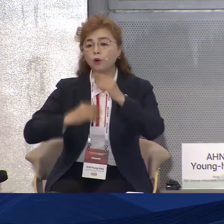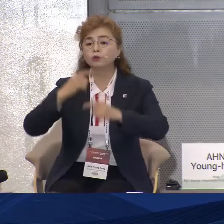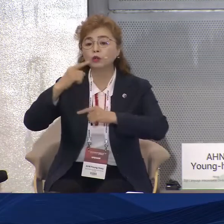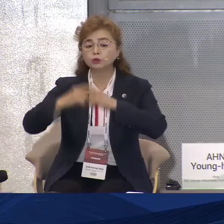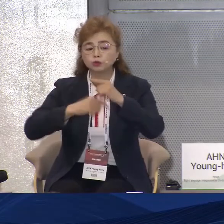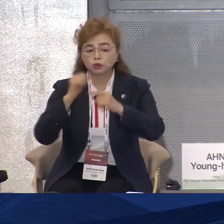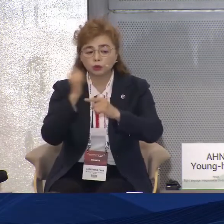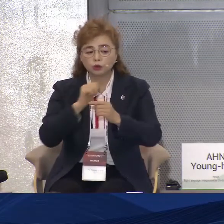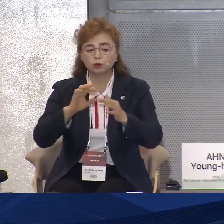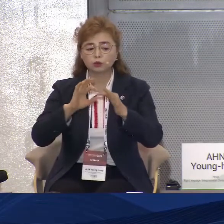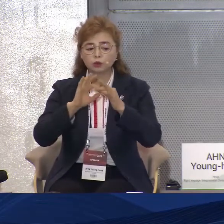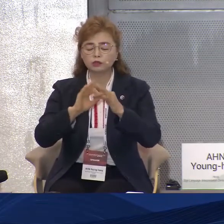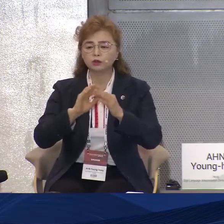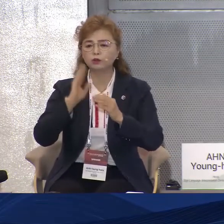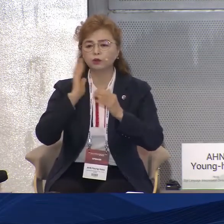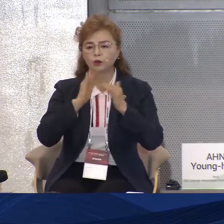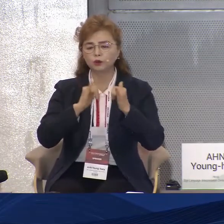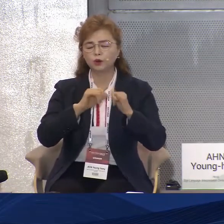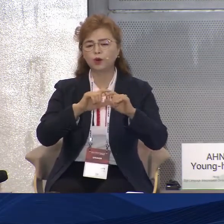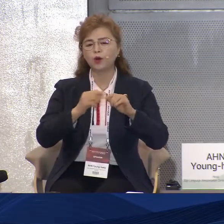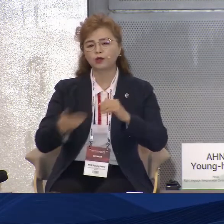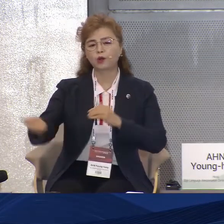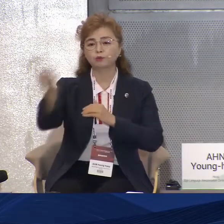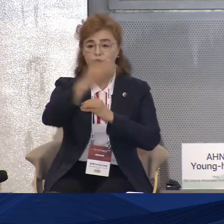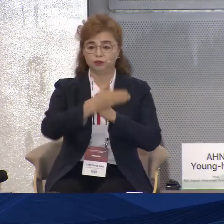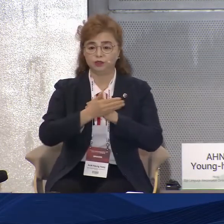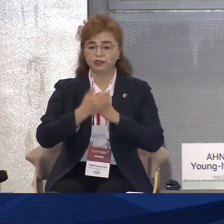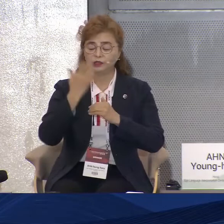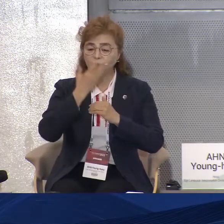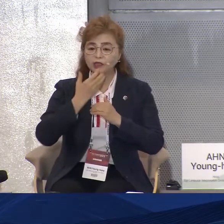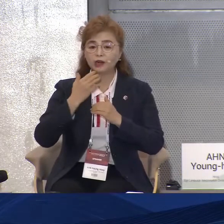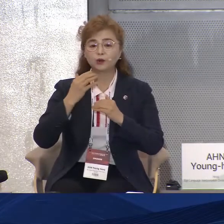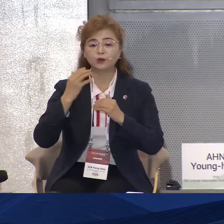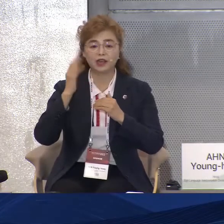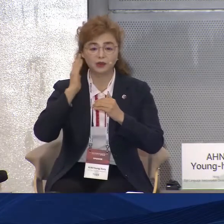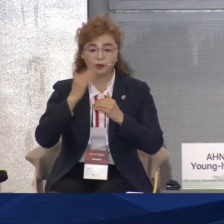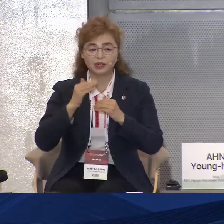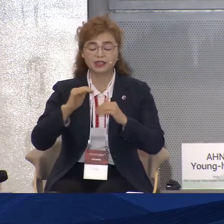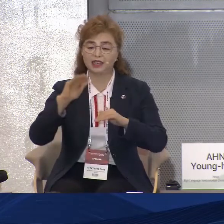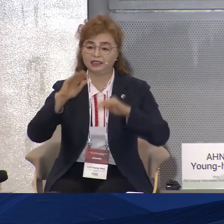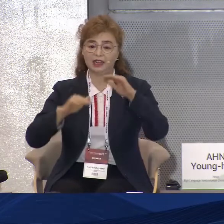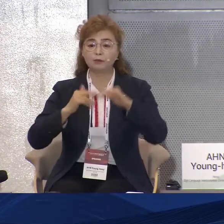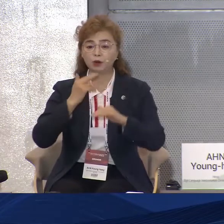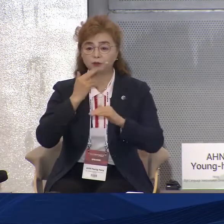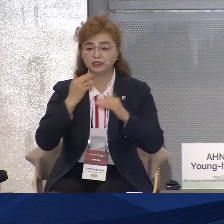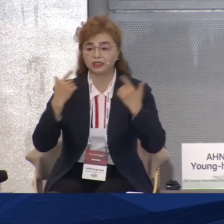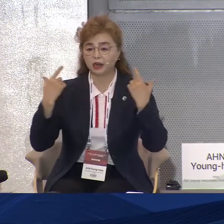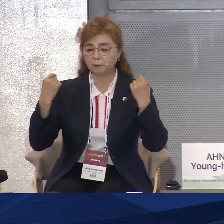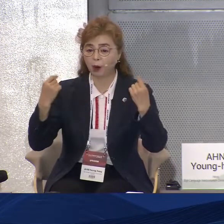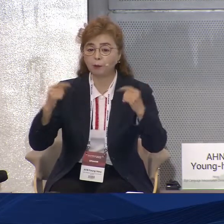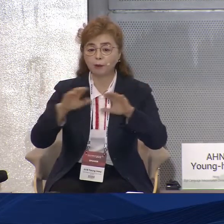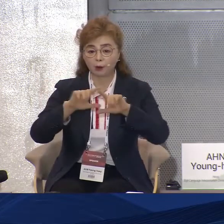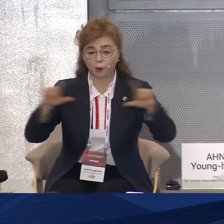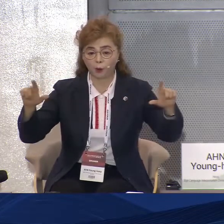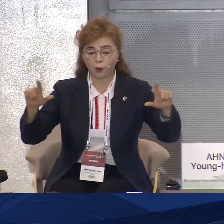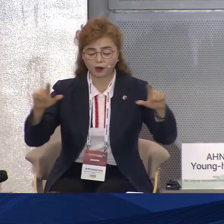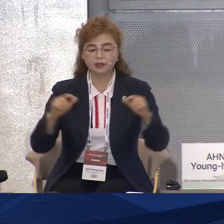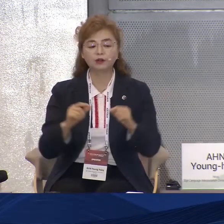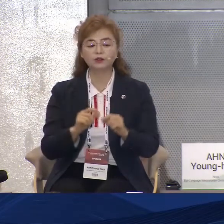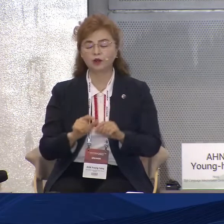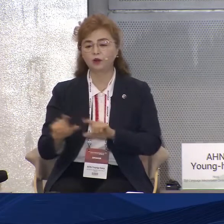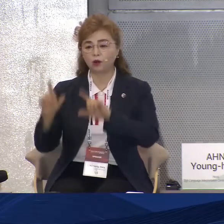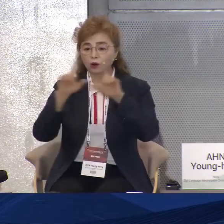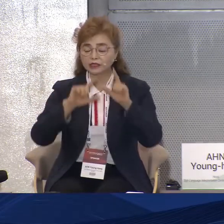있고, 공적 수어 통역을 통해서 농인도 여러분 청인하고 농인 이렇게 차별 없이